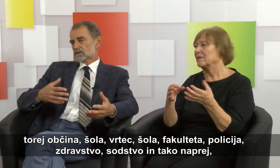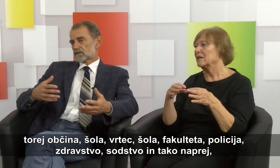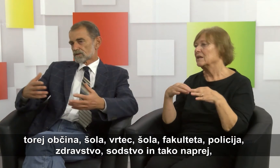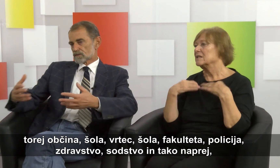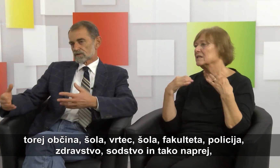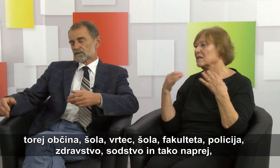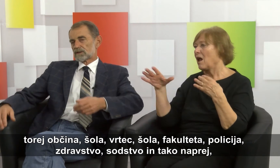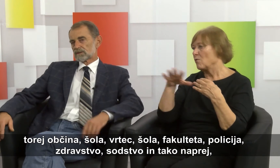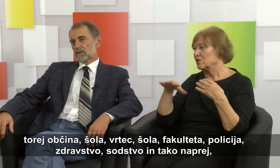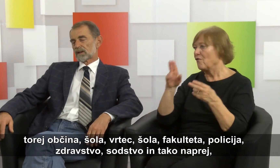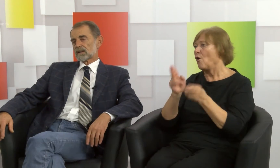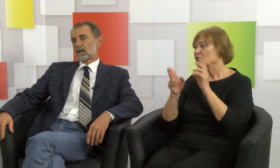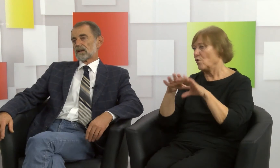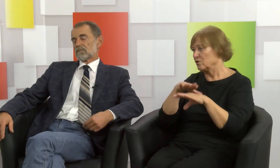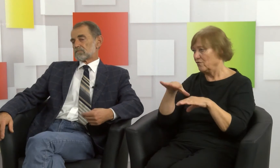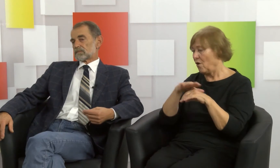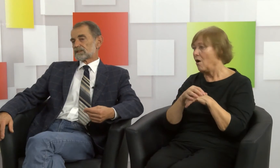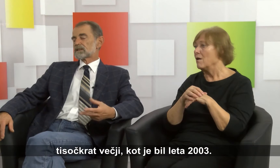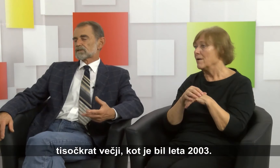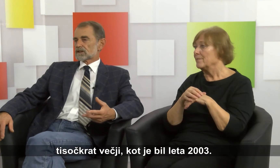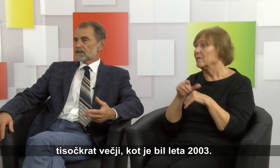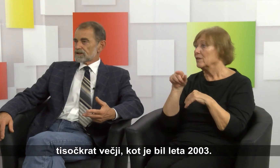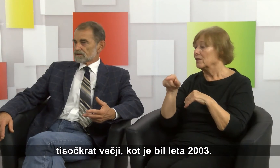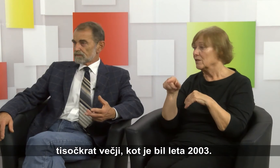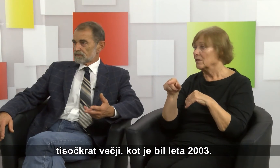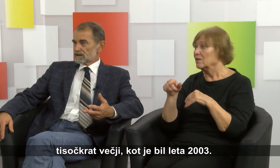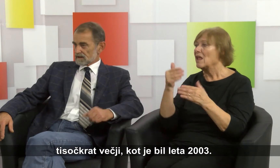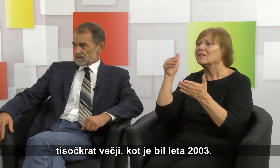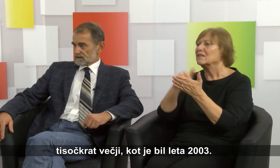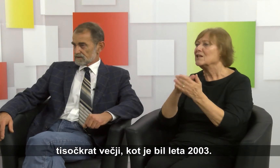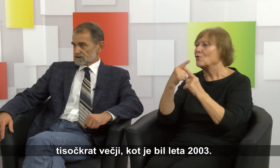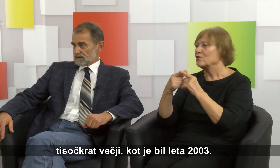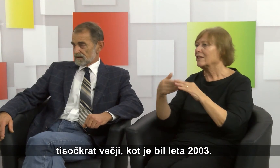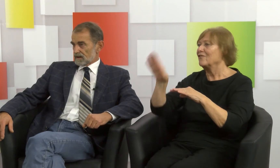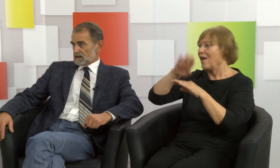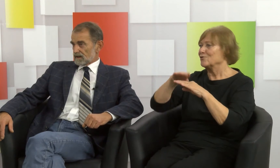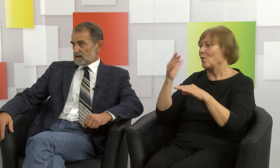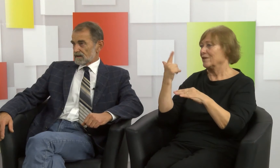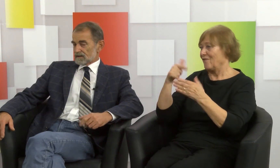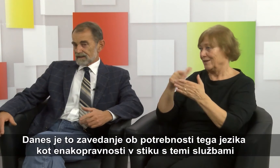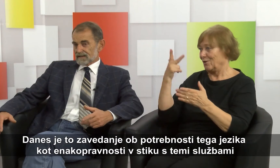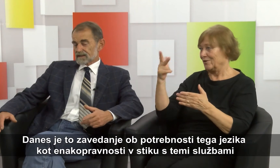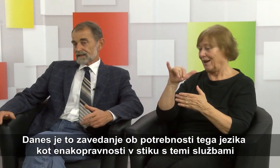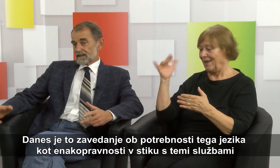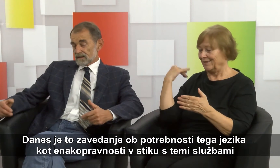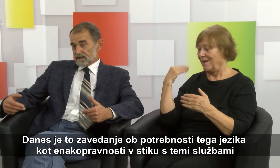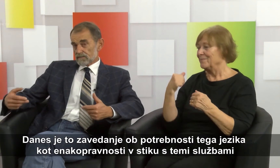zdravstvo, sodstvo in tako naprej, tisočkrat večji, kot je bil leta 2004. Danes je